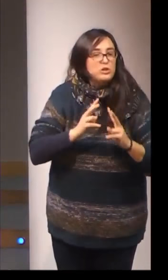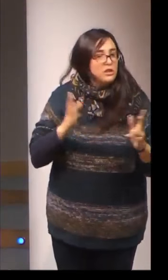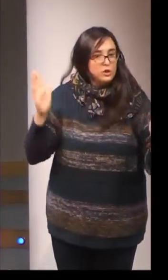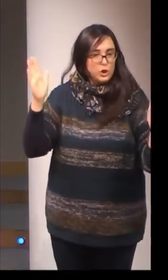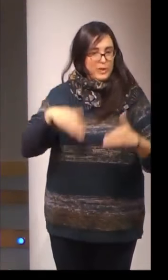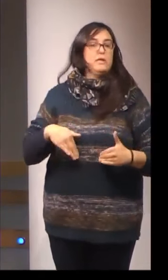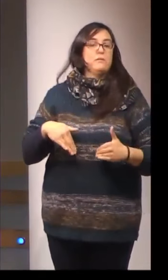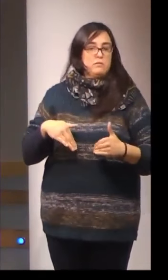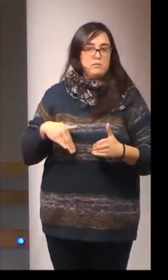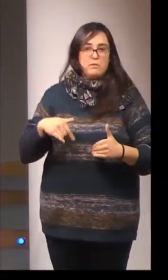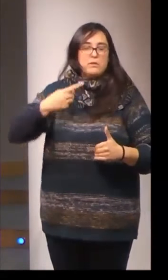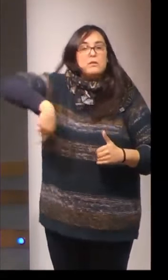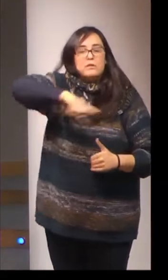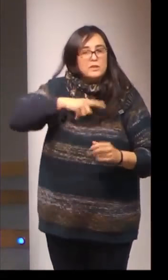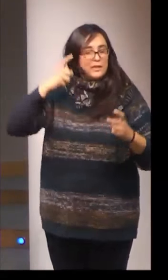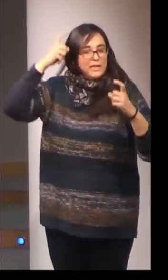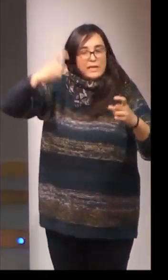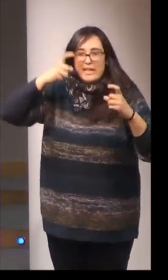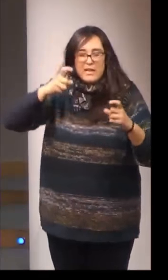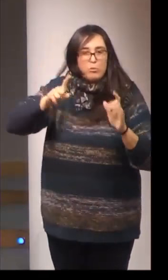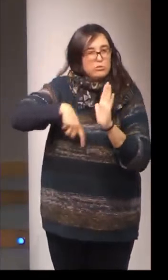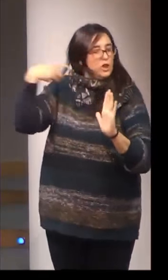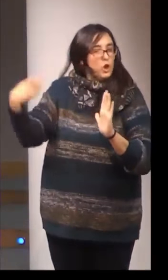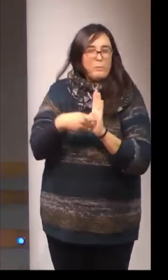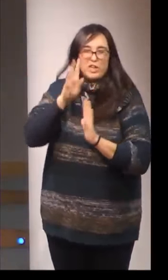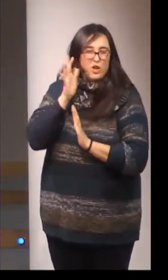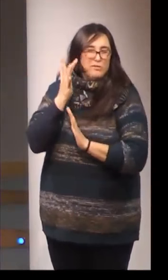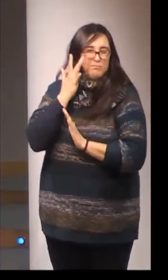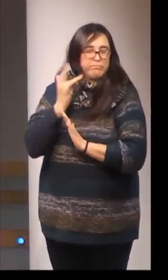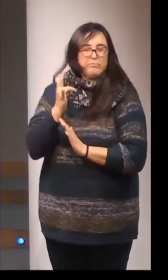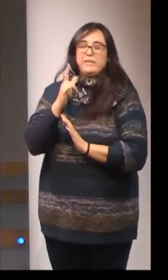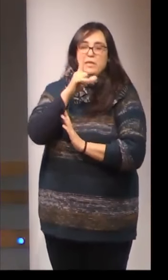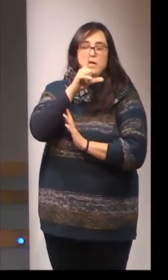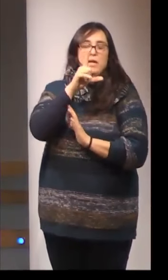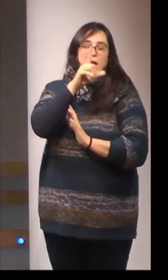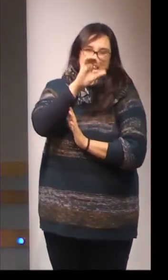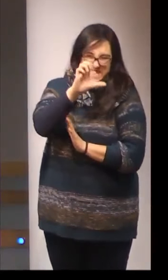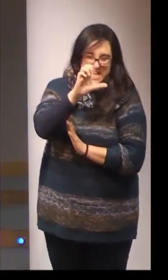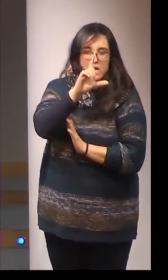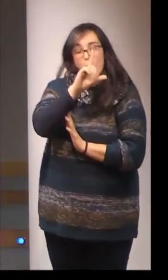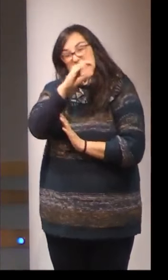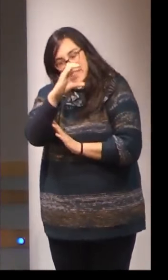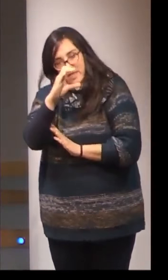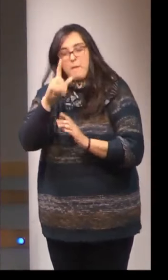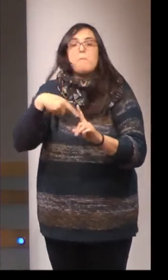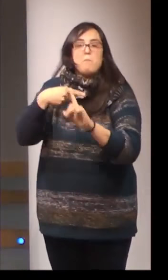recoge están signadas, no así las respuestas. Entonces hemos intentado que sea